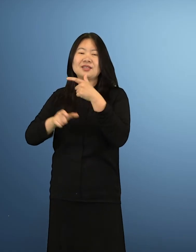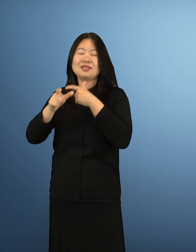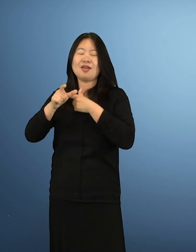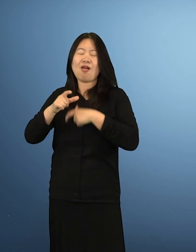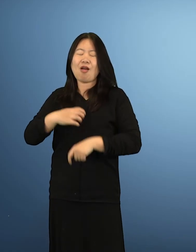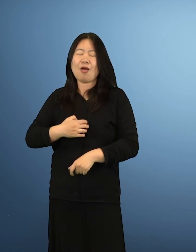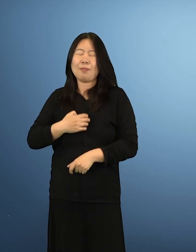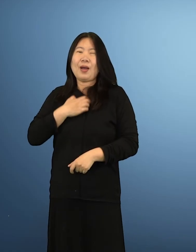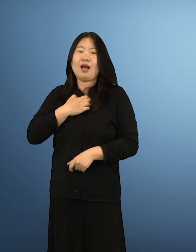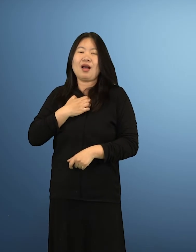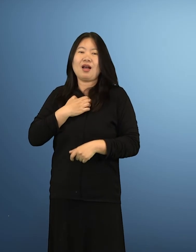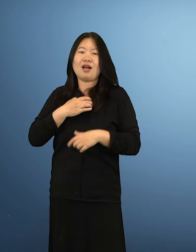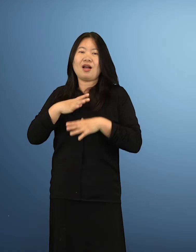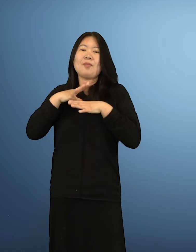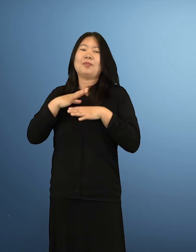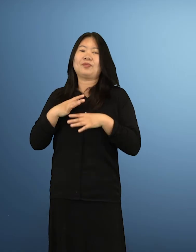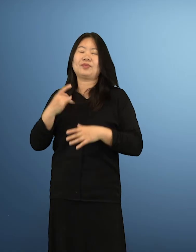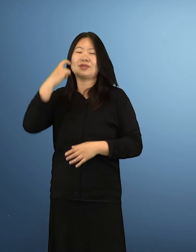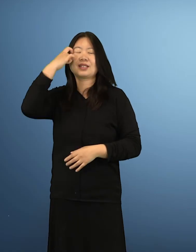사실은